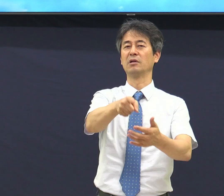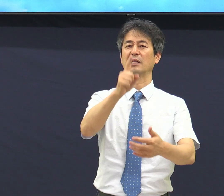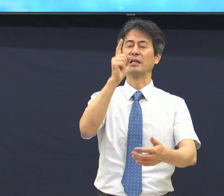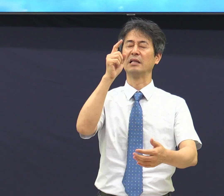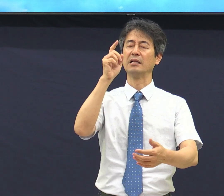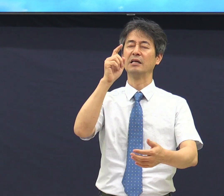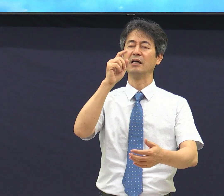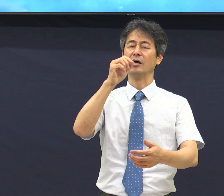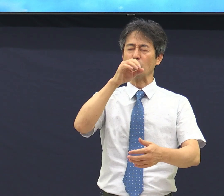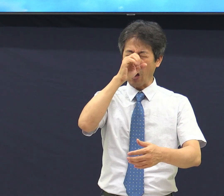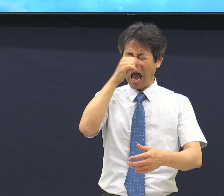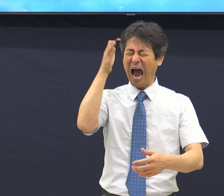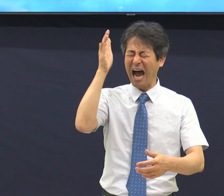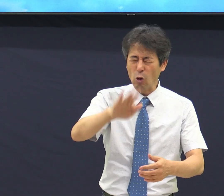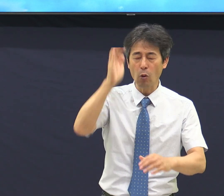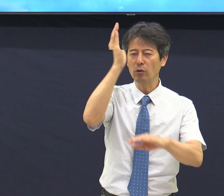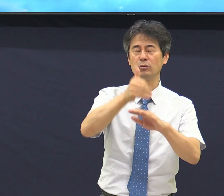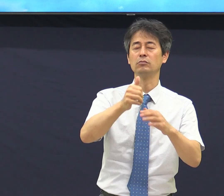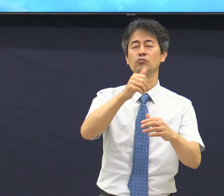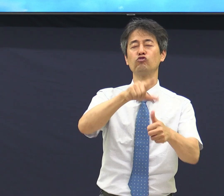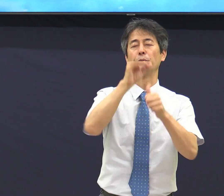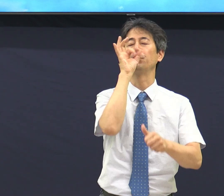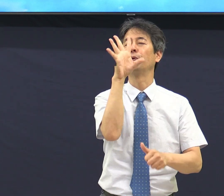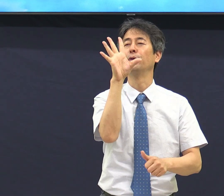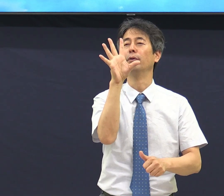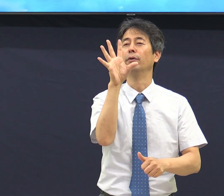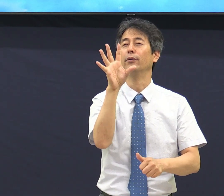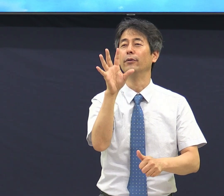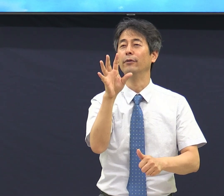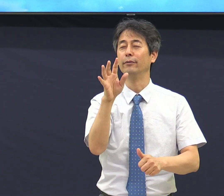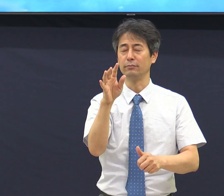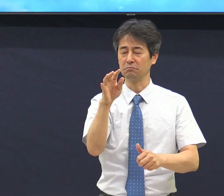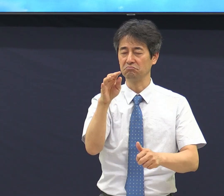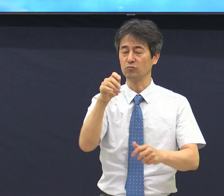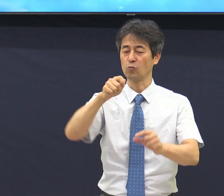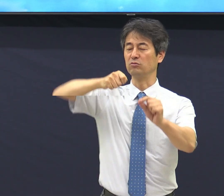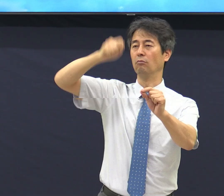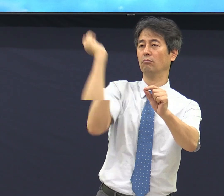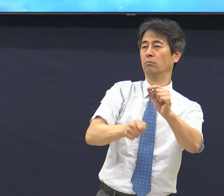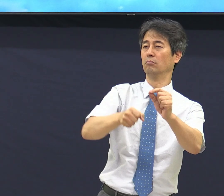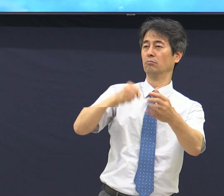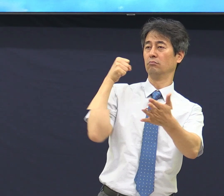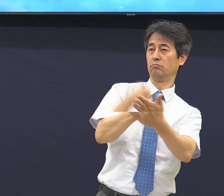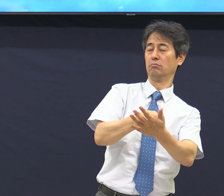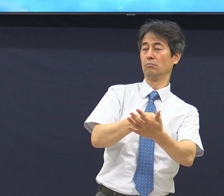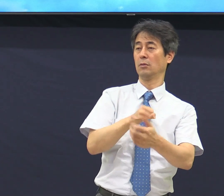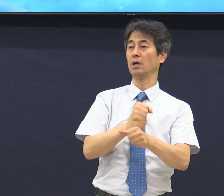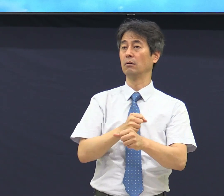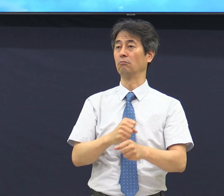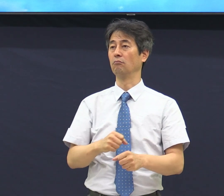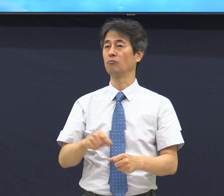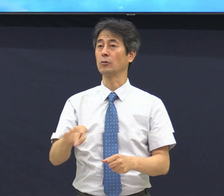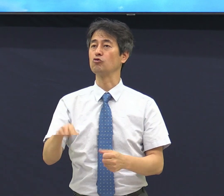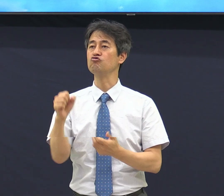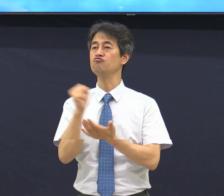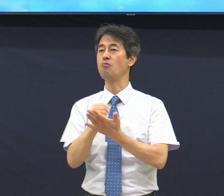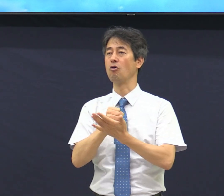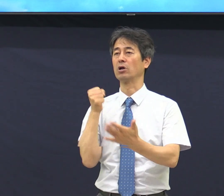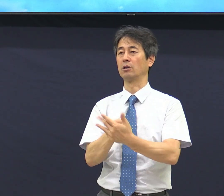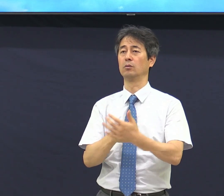이미 결정하셨고 악한 자일지라 아주 믿음이 좋은 자라도 나중에 구원이